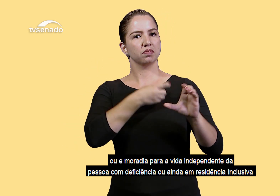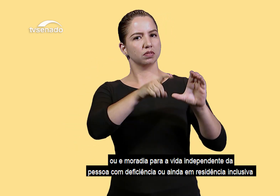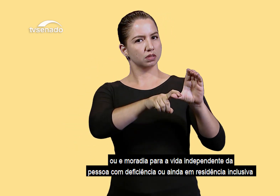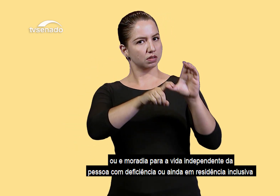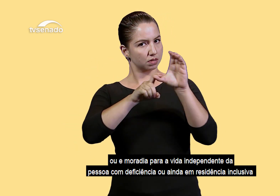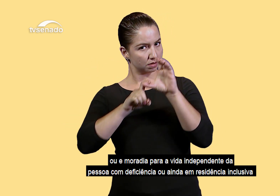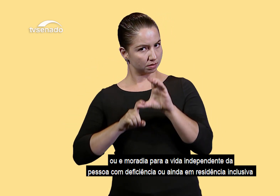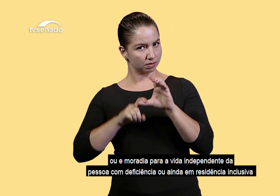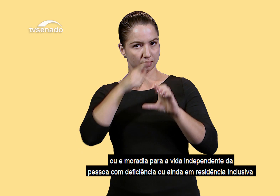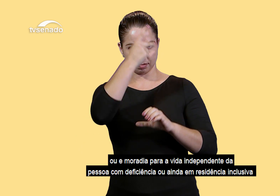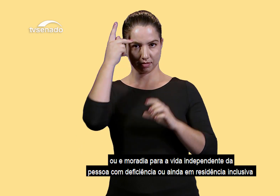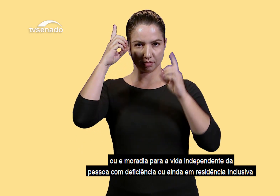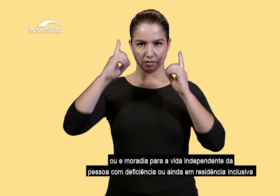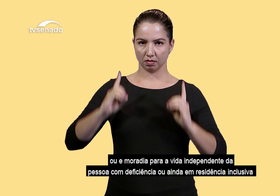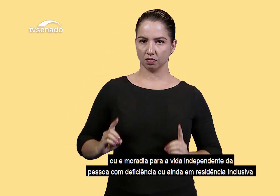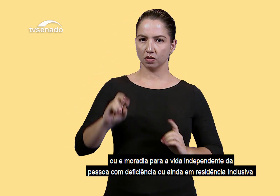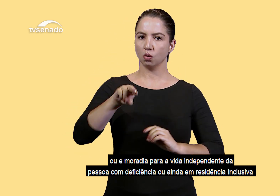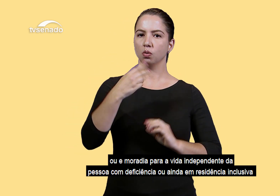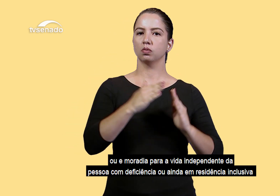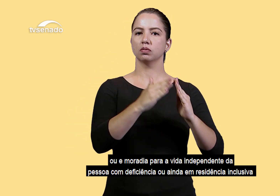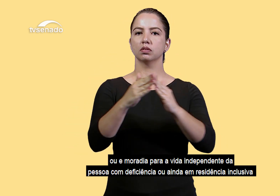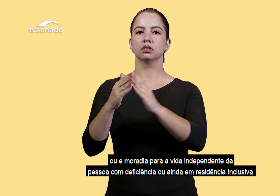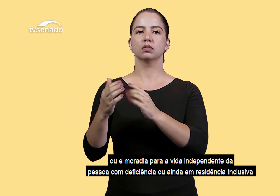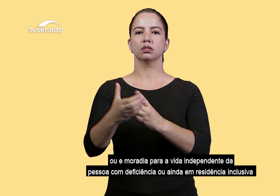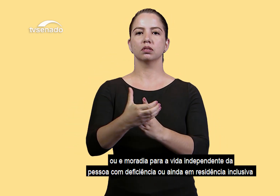ainda em residência inclusiva.